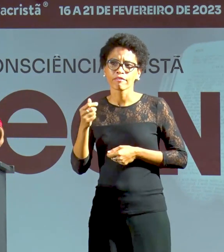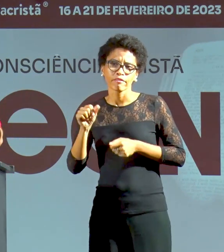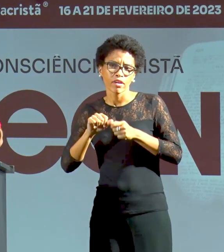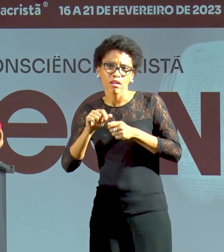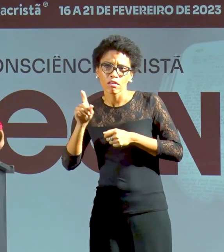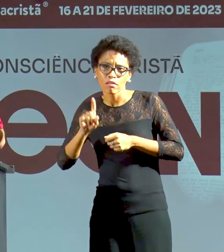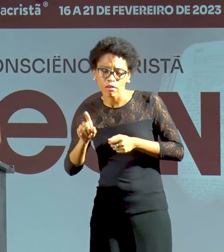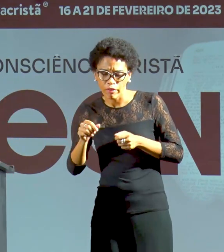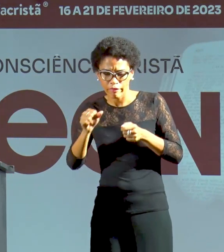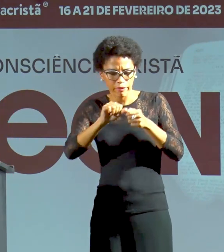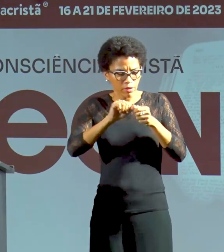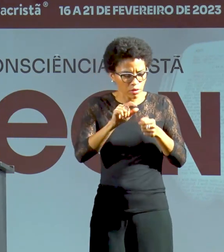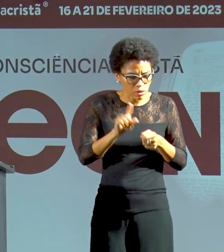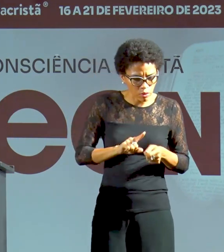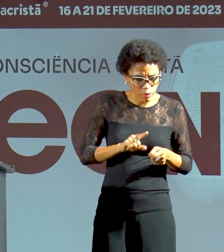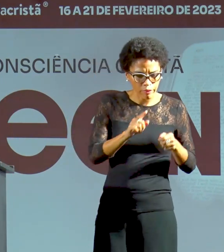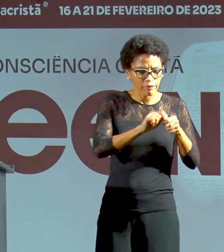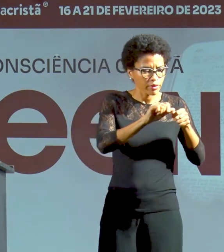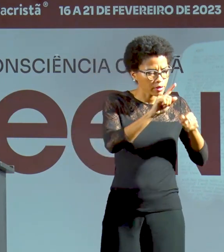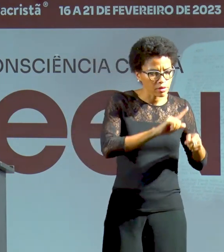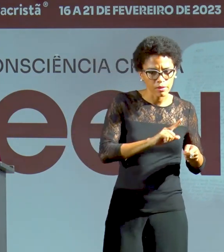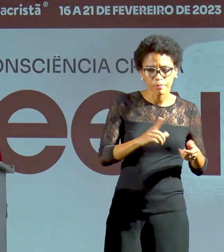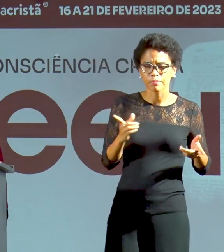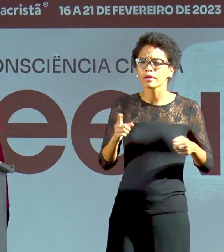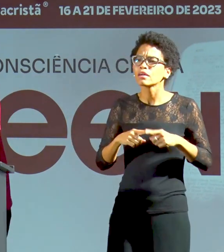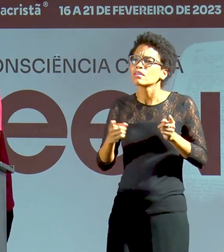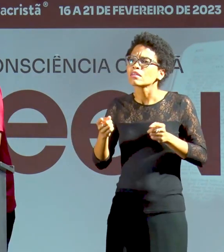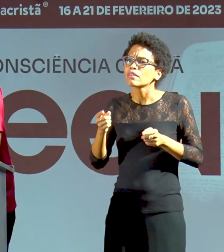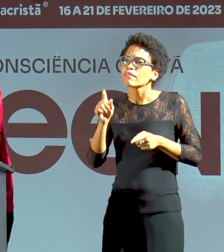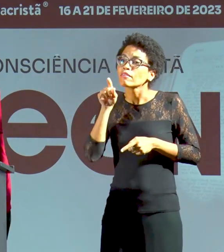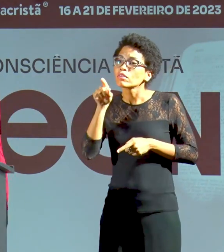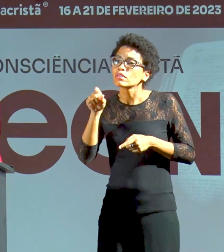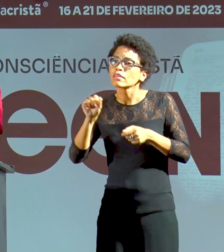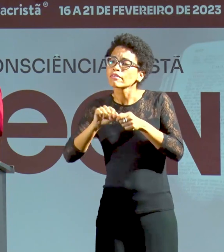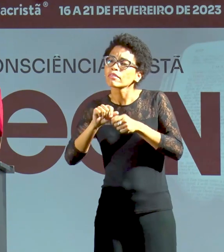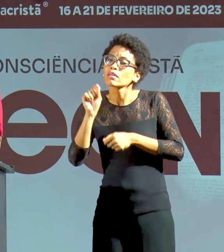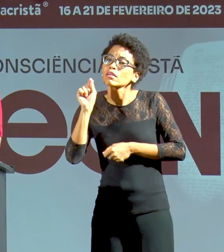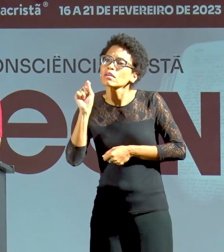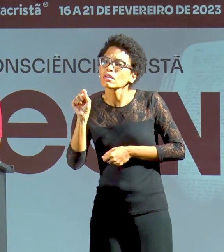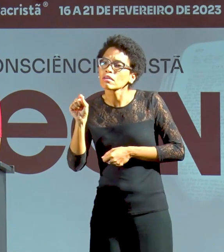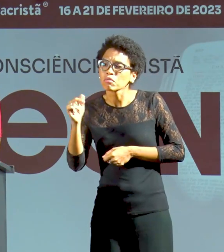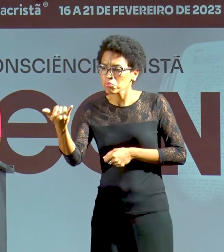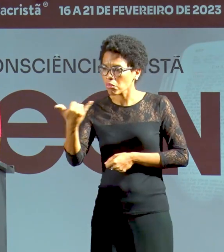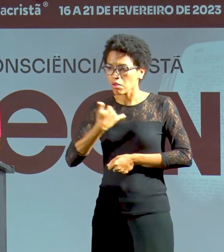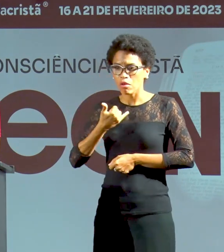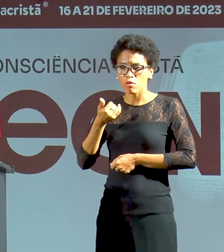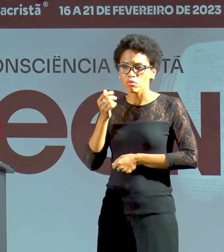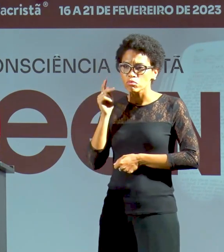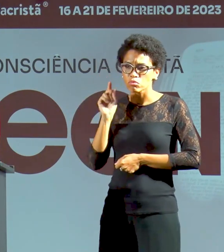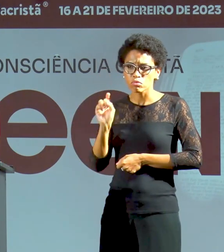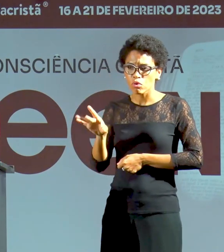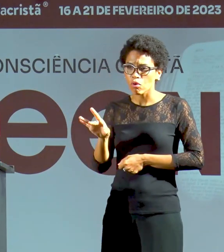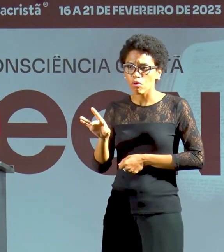se relacionar com ninguém mas o que é que você vai fazer você só me disse o que você não vai fazer